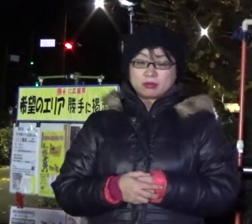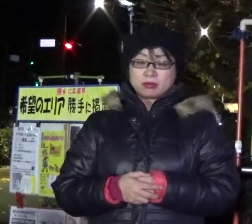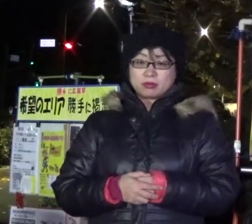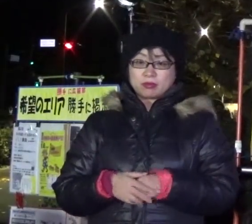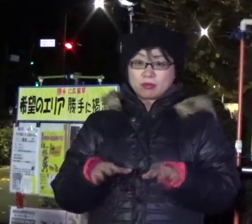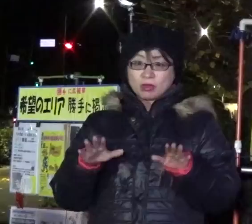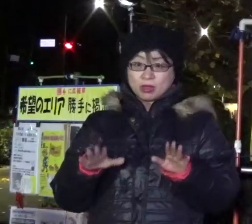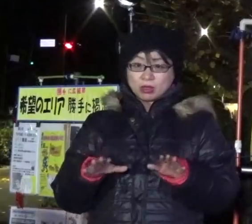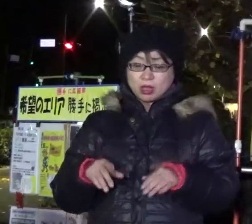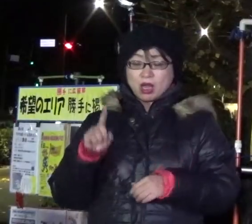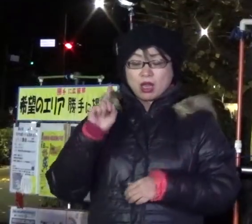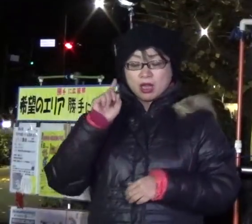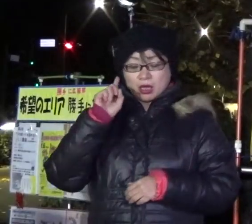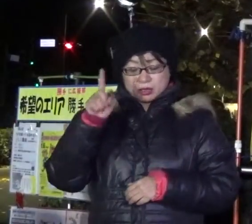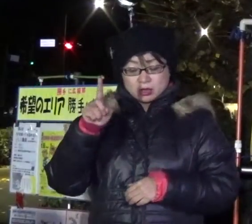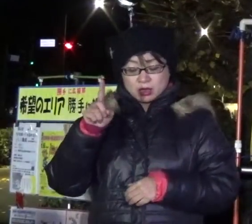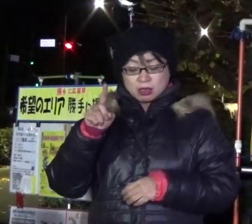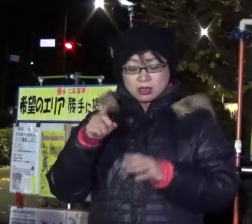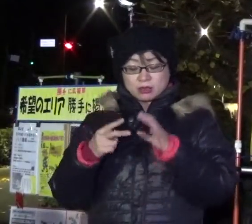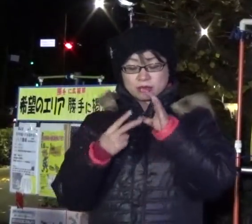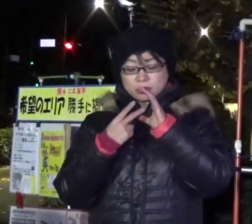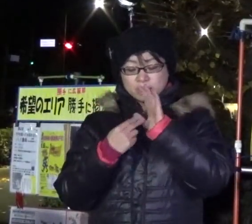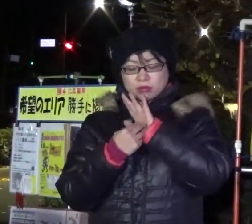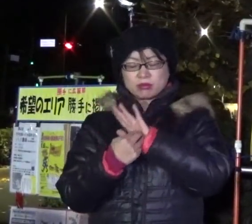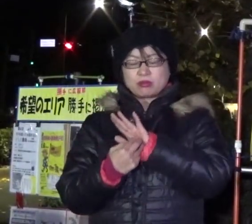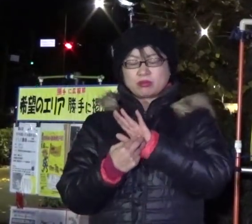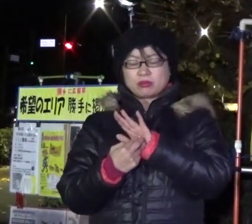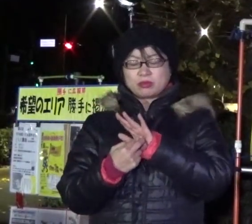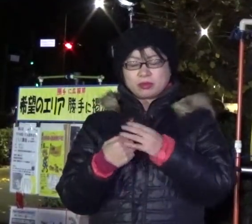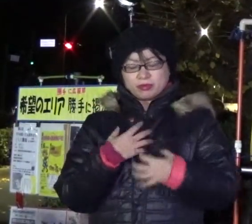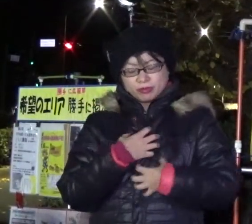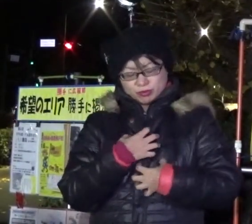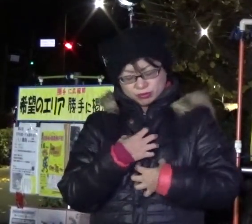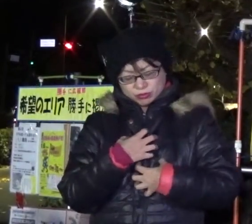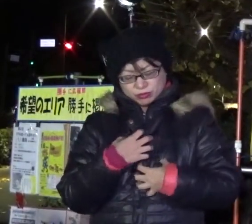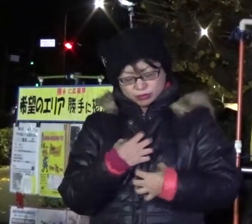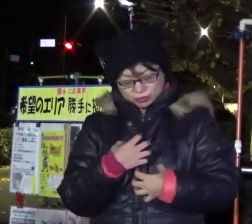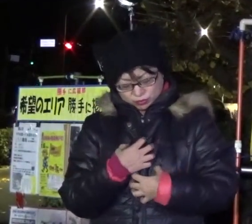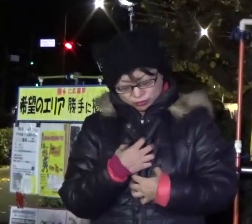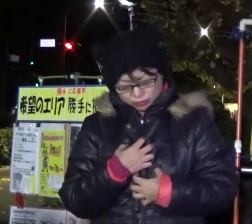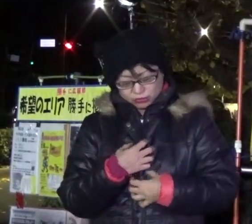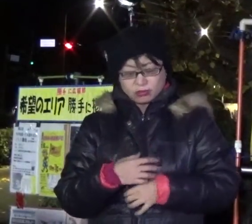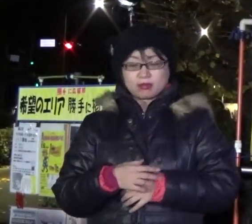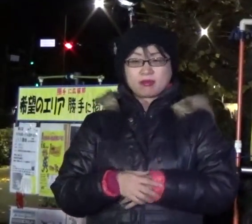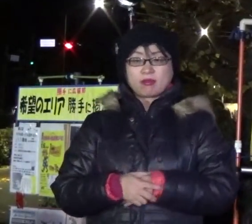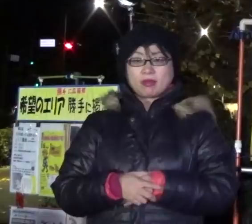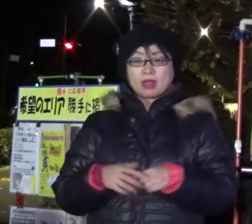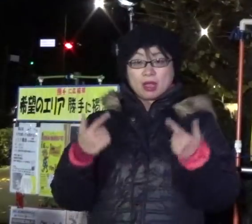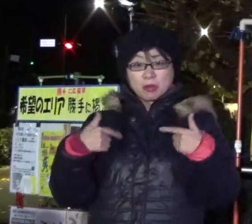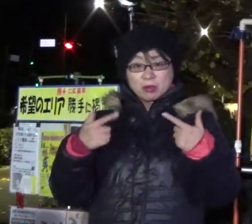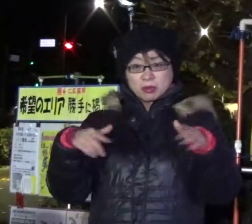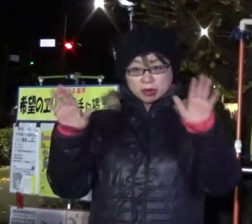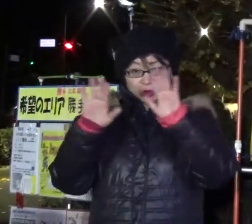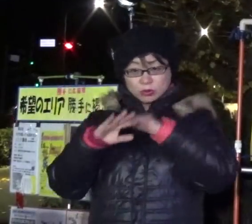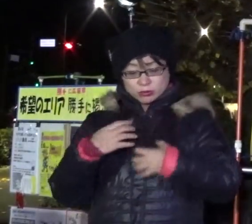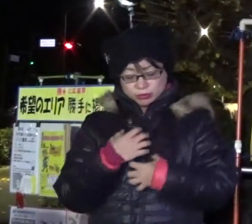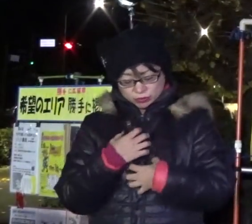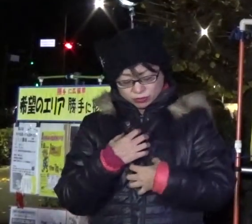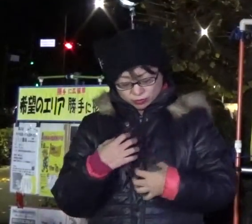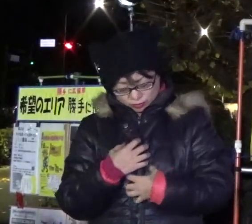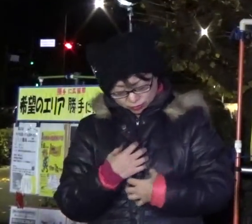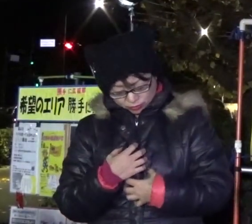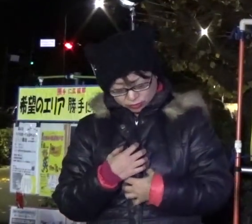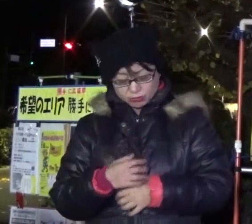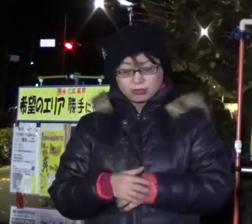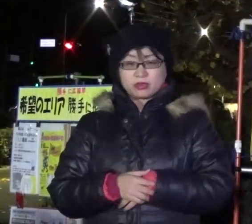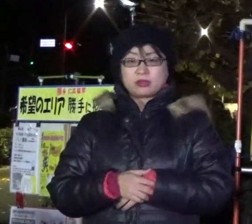今日明日起きたら息が止まってるかもしれないって言って、夜な夜なフェイスブックで